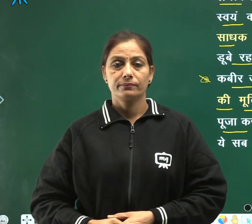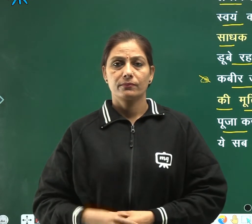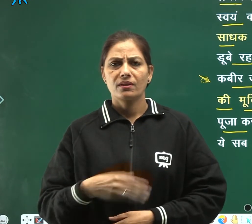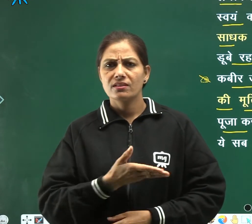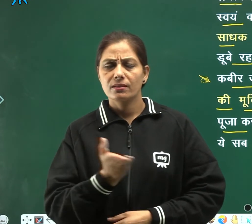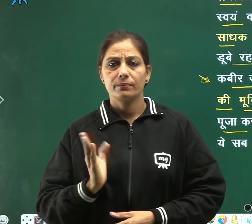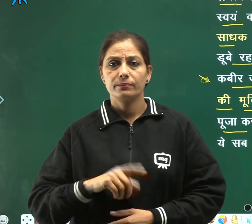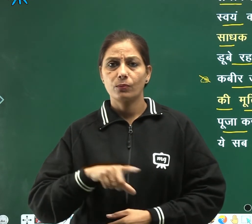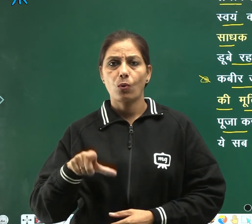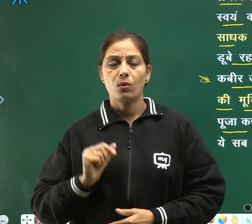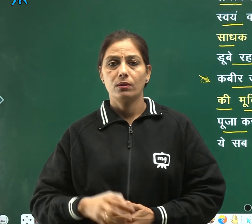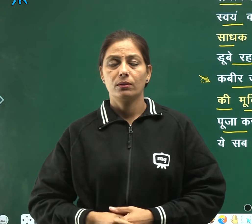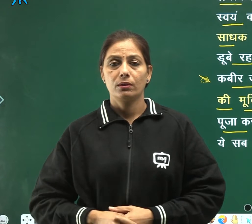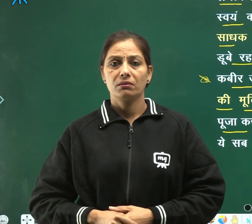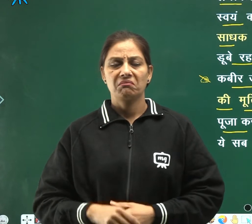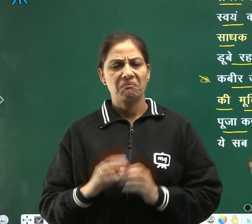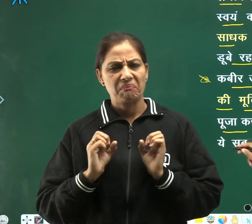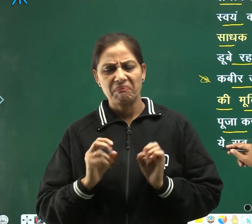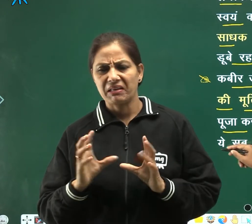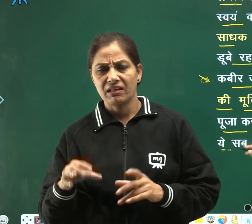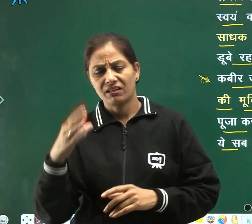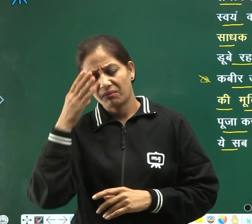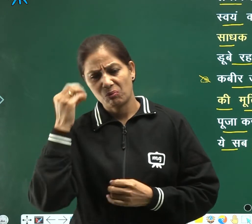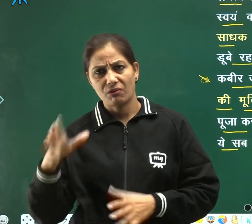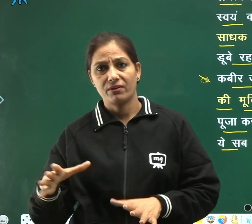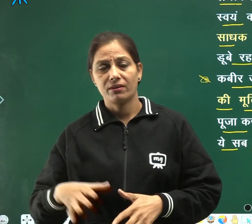ये सब व्यर्थ के भुलावे हैं,